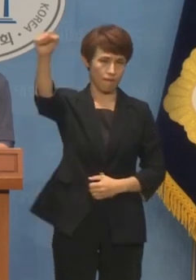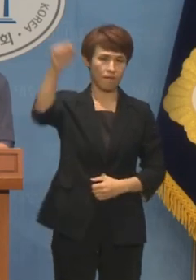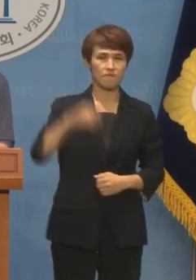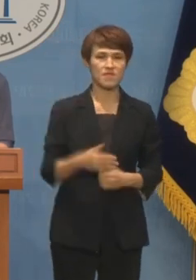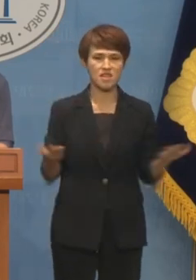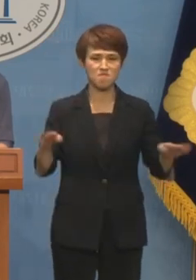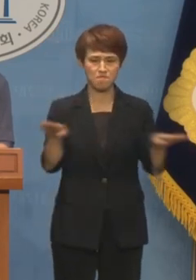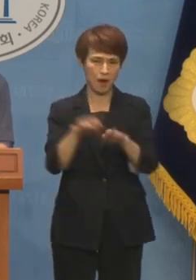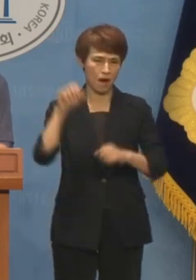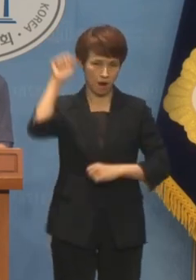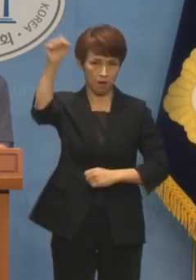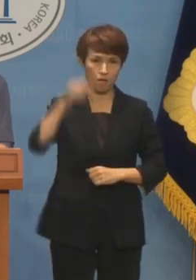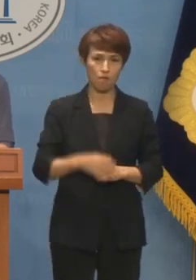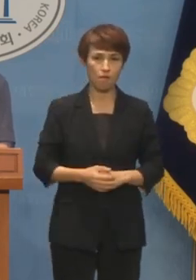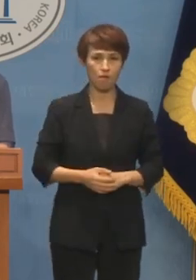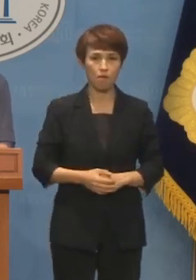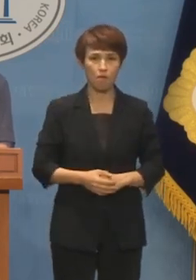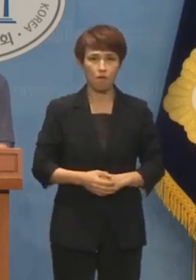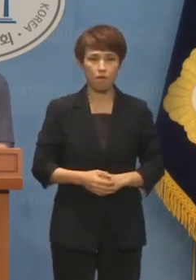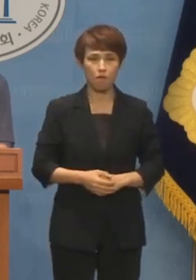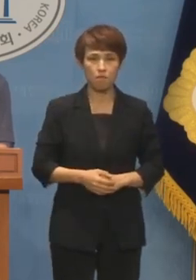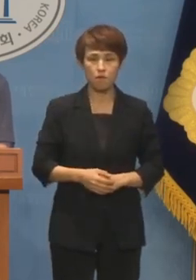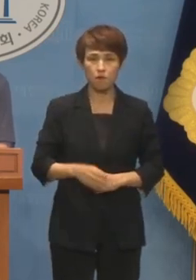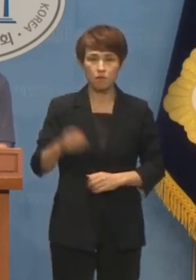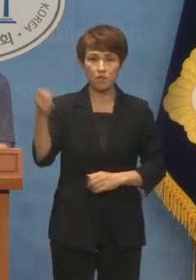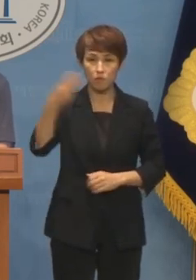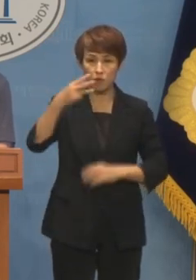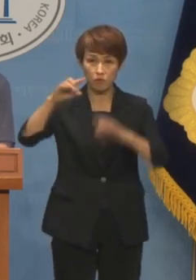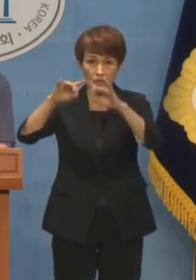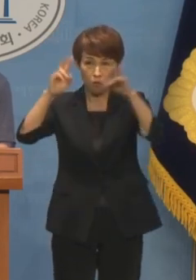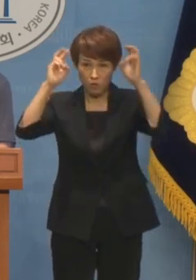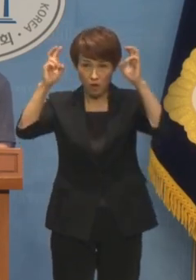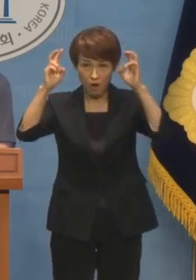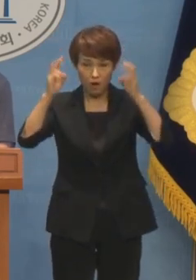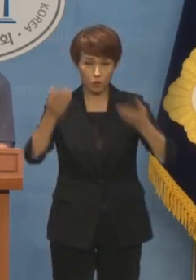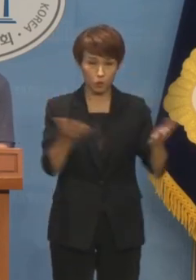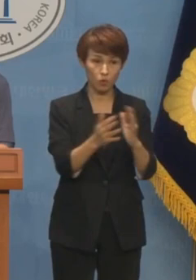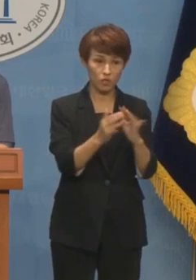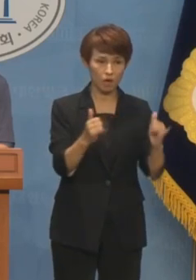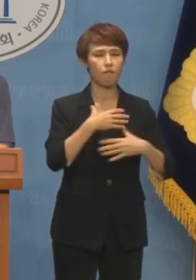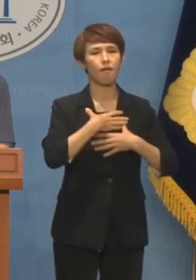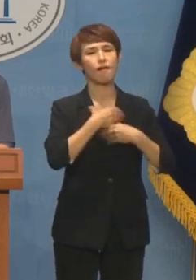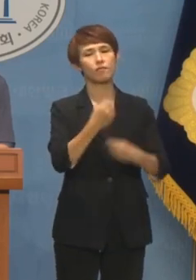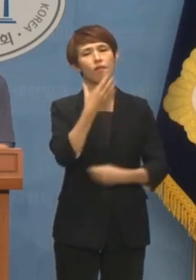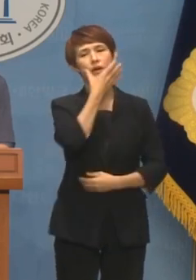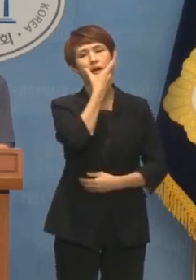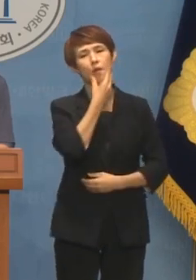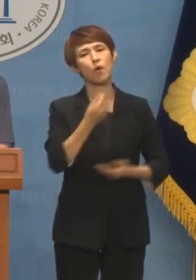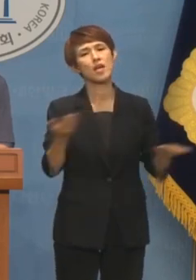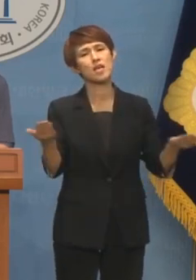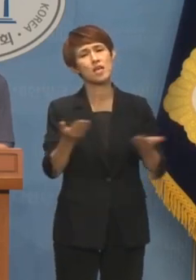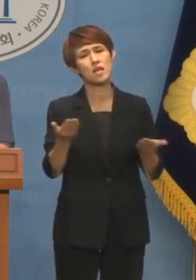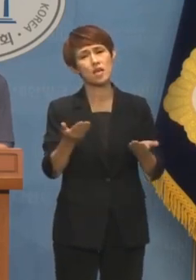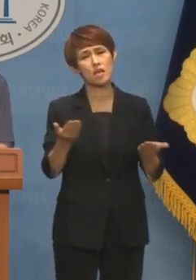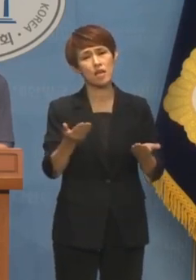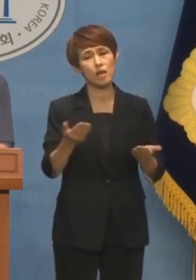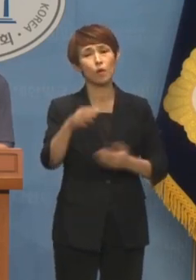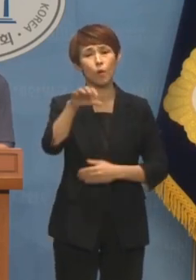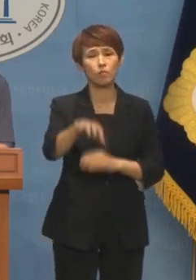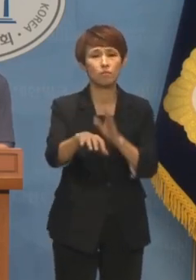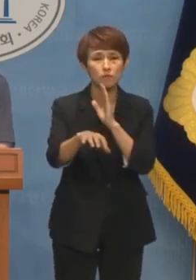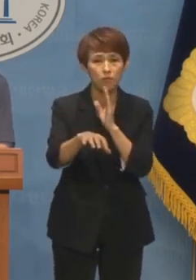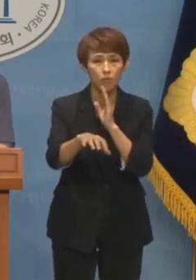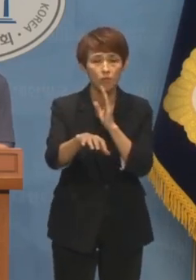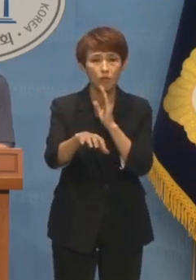어디 삼성전자가 우리 노동자들에게 참으로 안전하고 행복한 일터였기에 그간